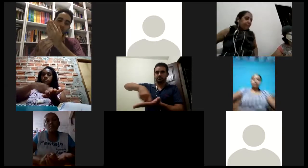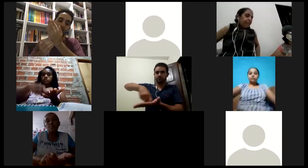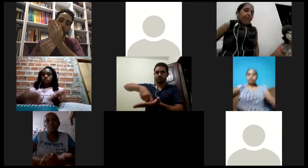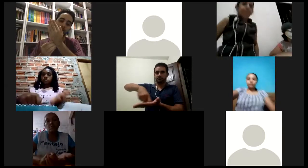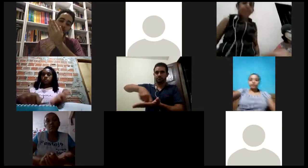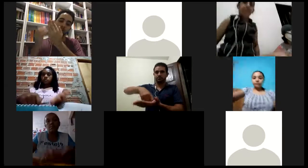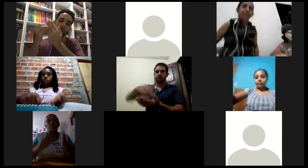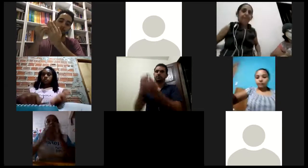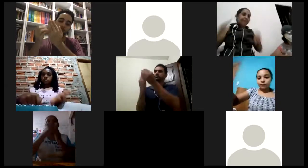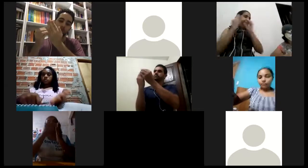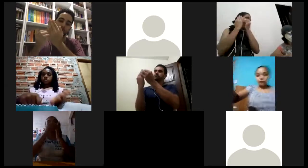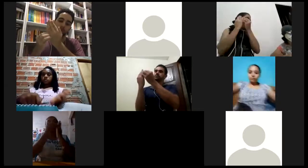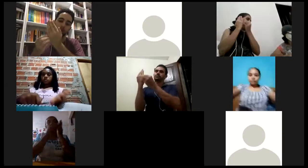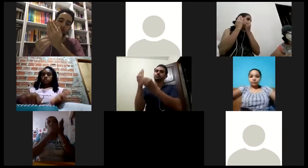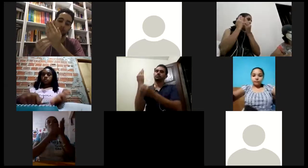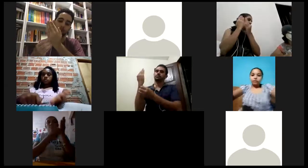Caderno.